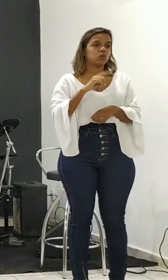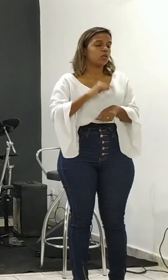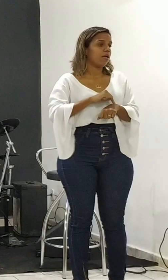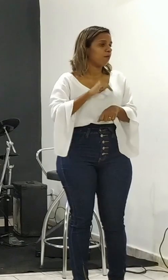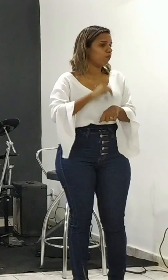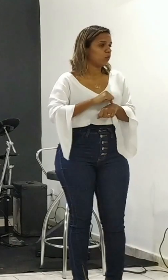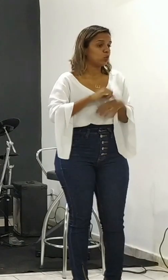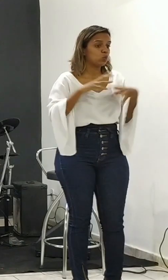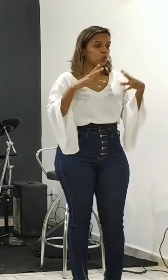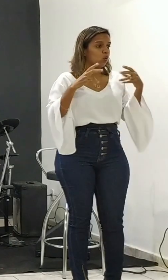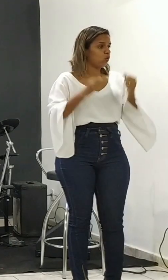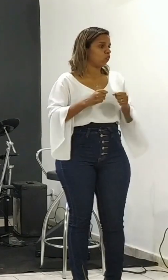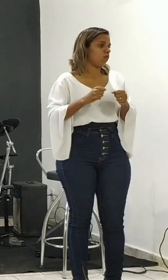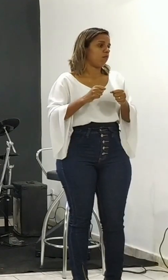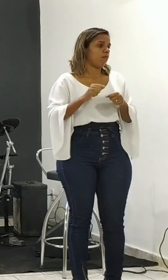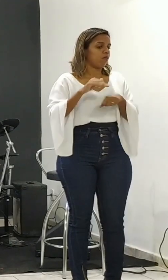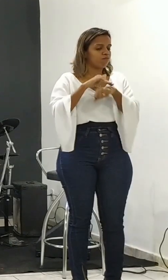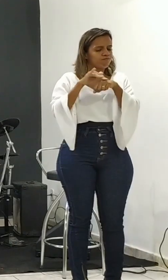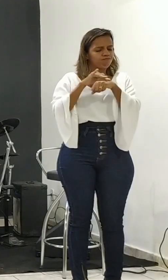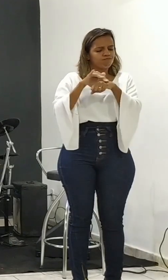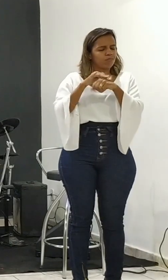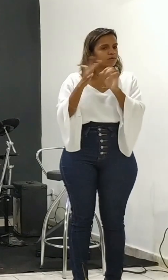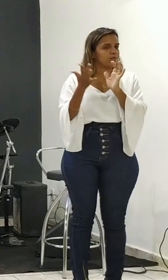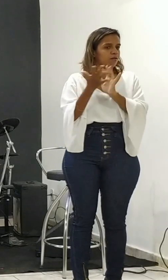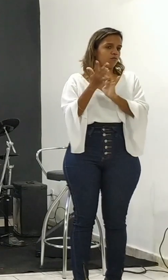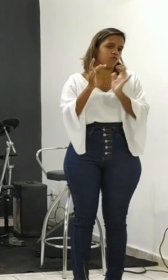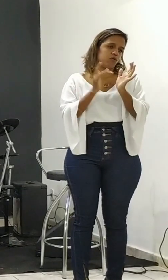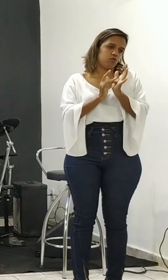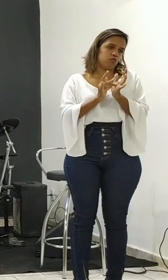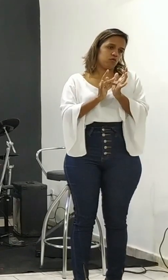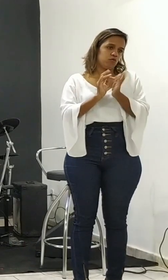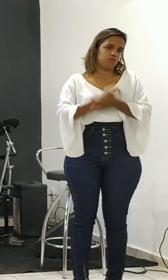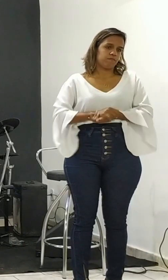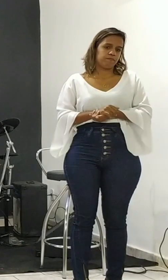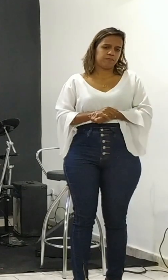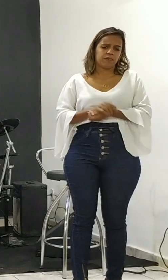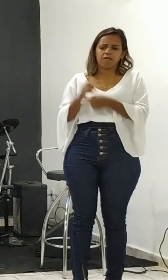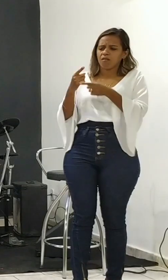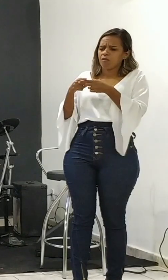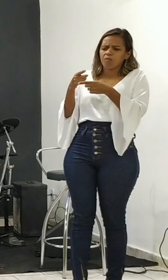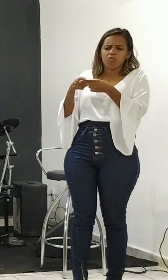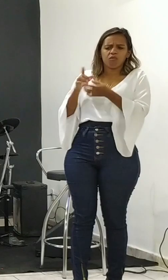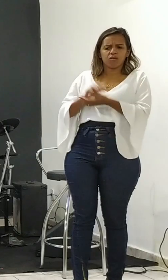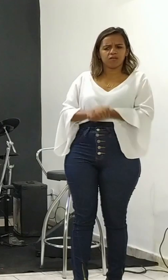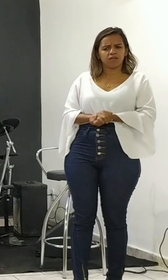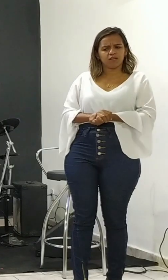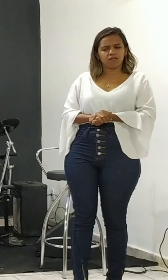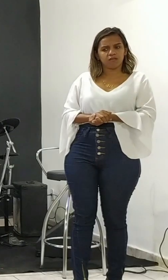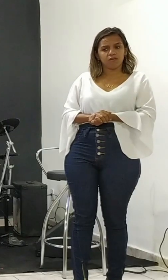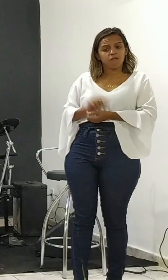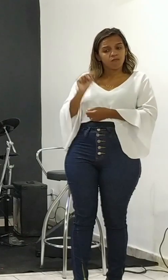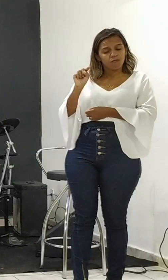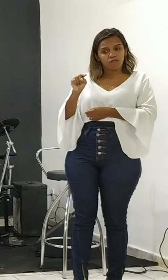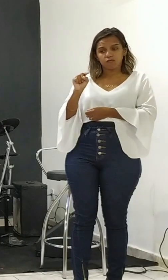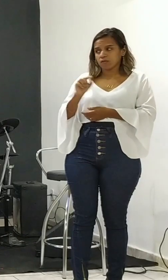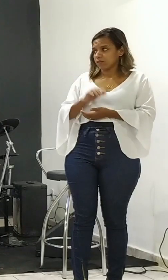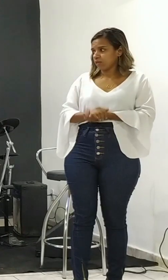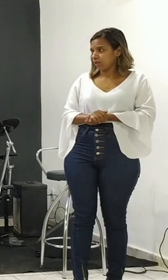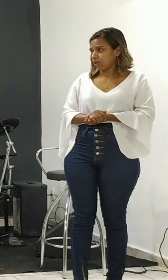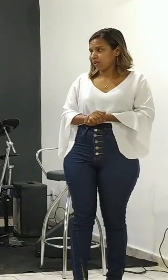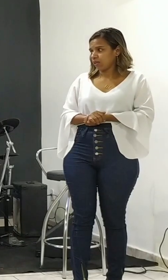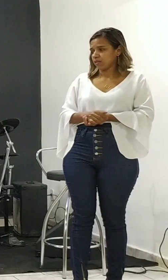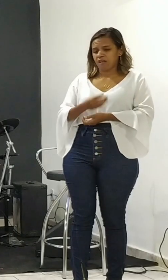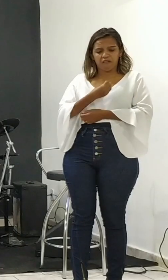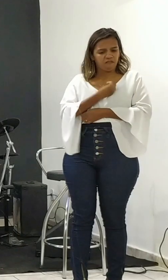Jesus. Minha filha, por que você não